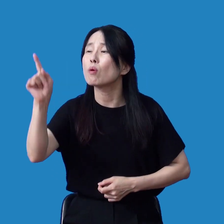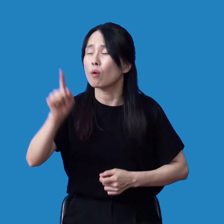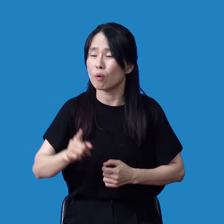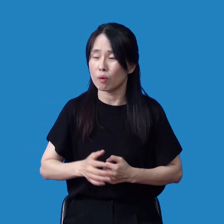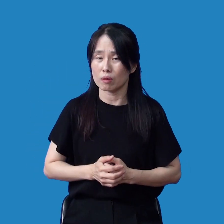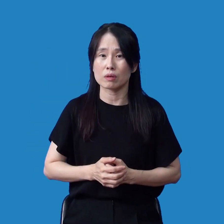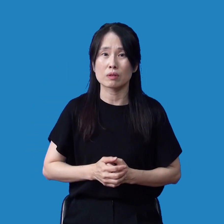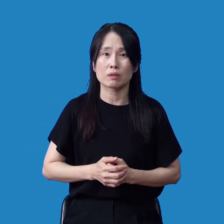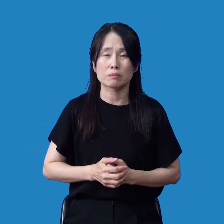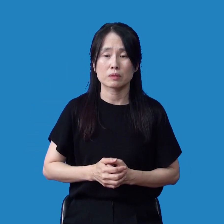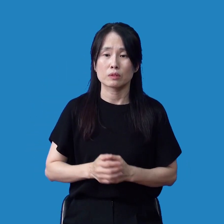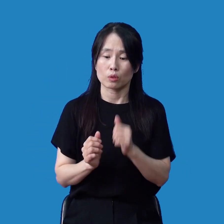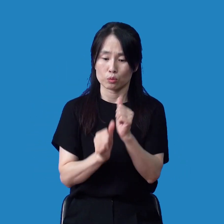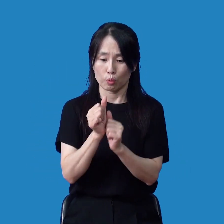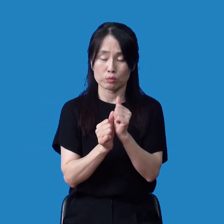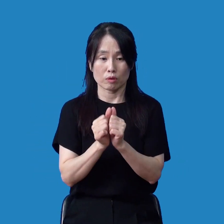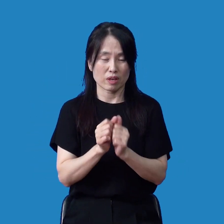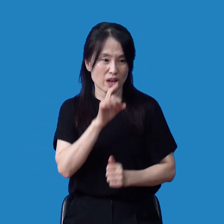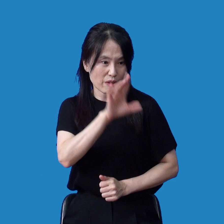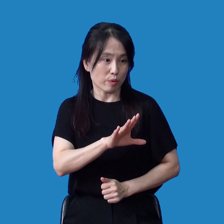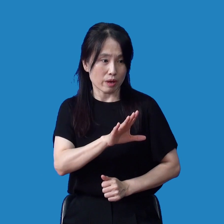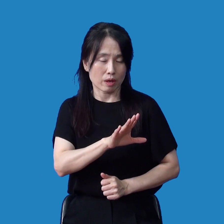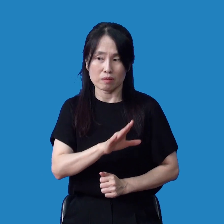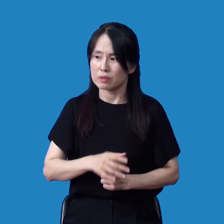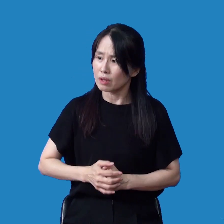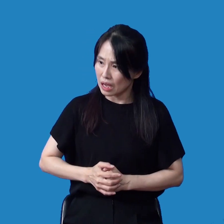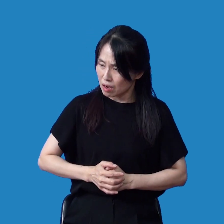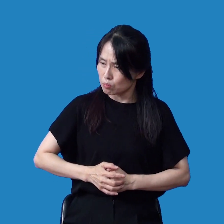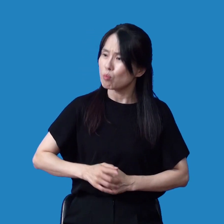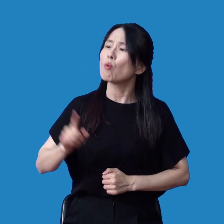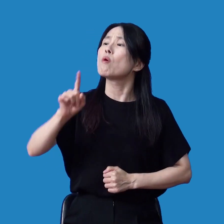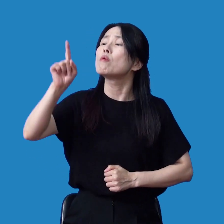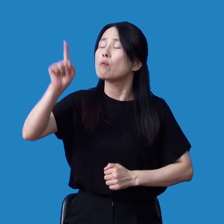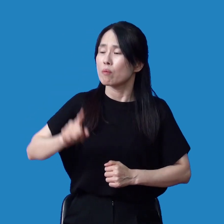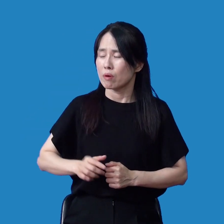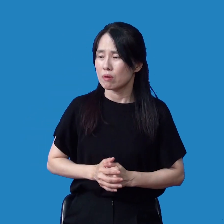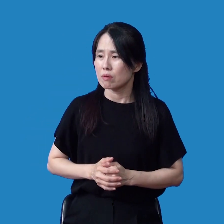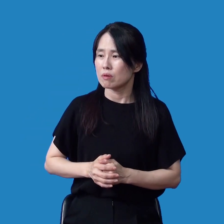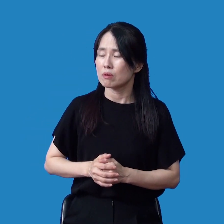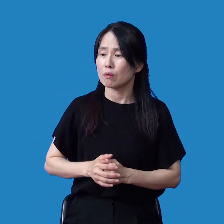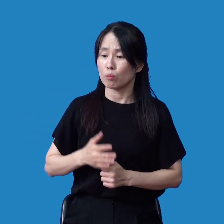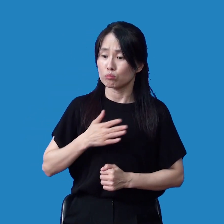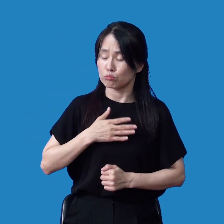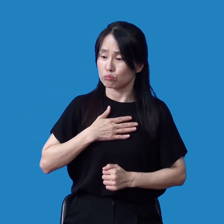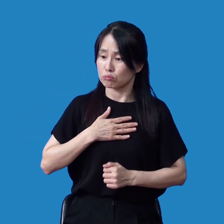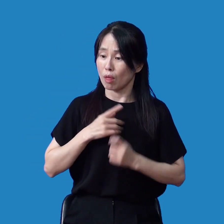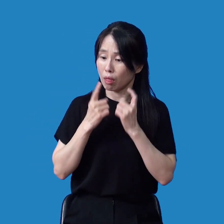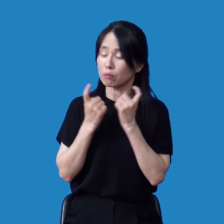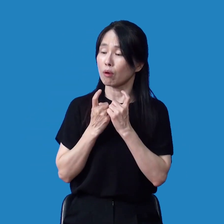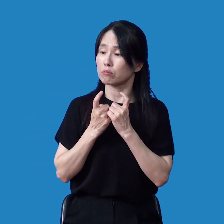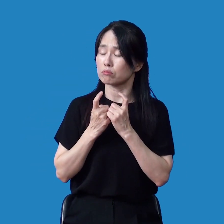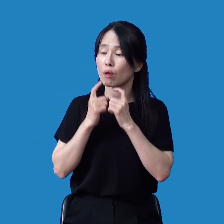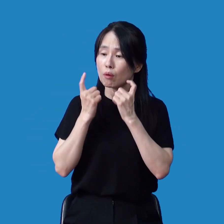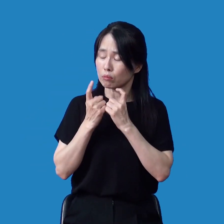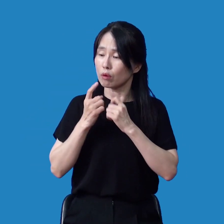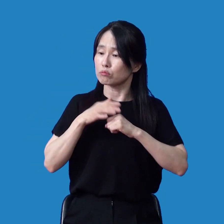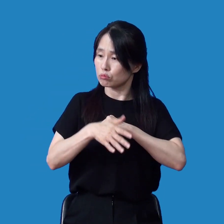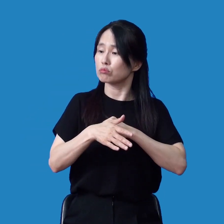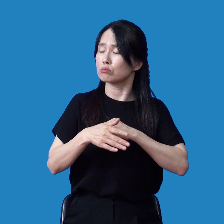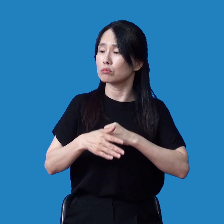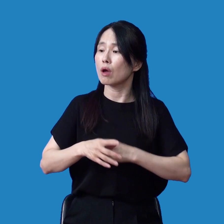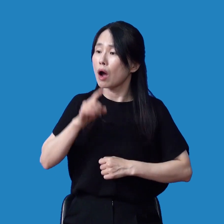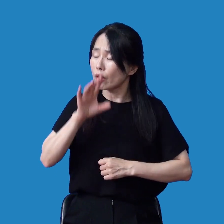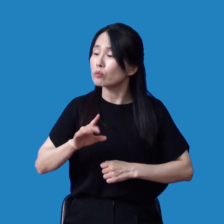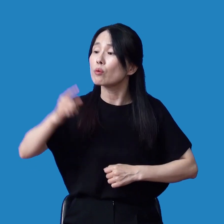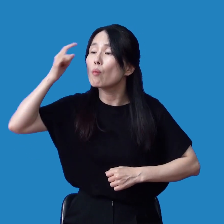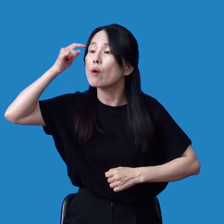모릅니다. 동성애는 안 된다 하면 그런 것이 어디 있냐고 대어듭니다. 내 성적인 취향이 그런데 안 되는 게